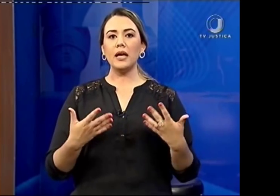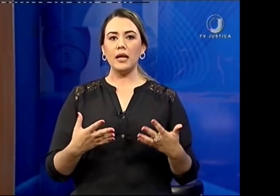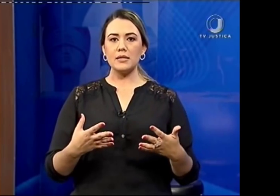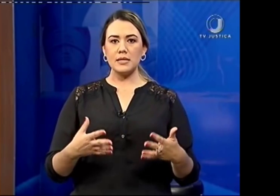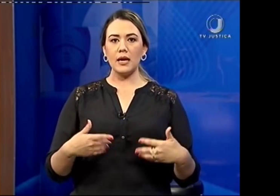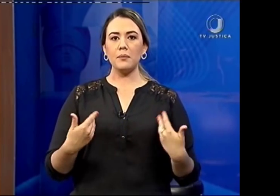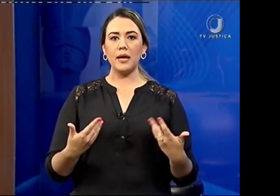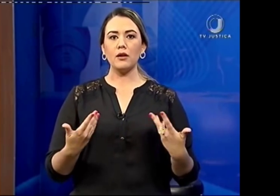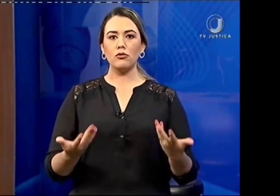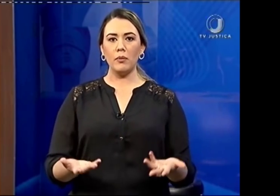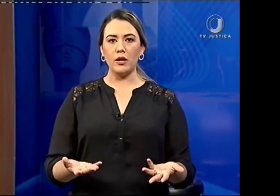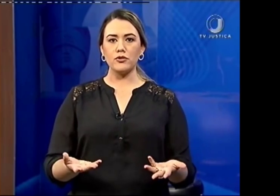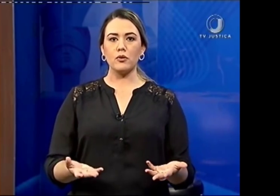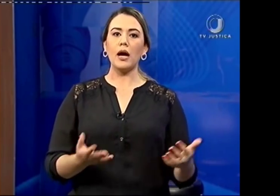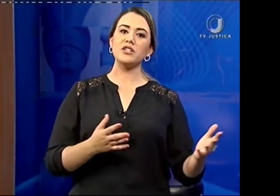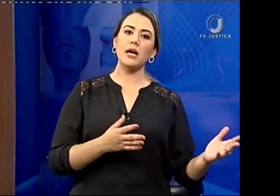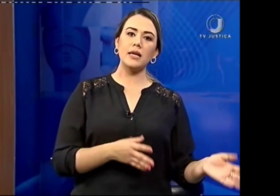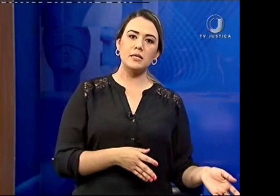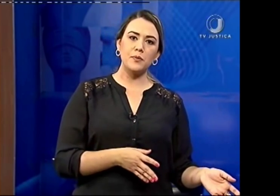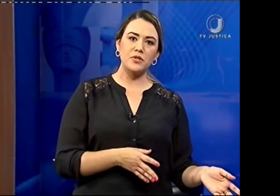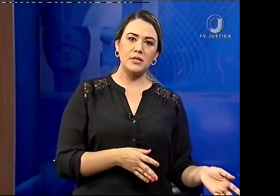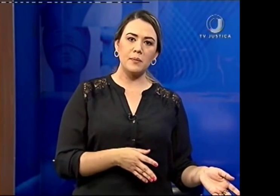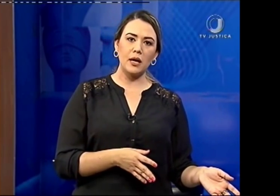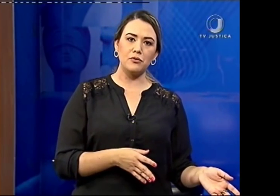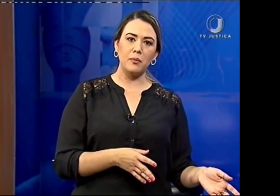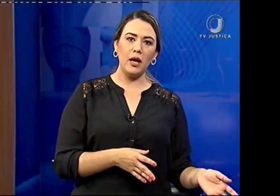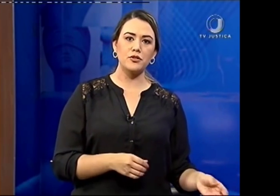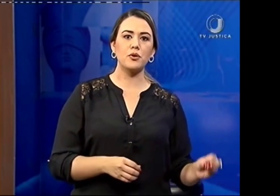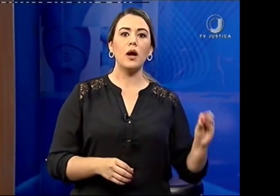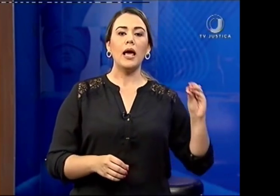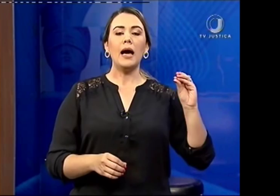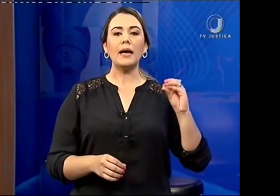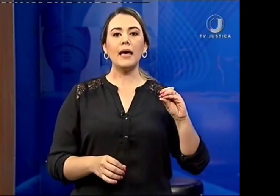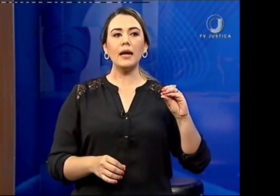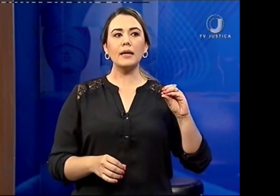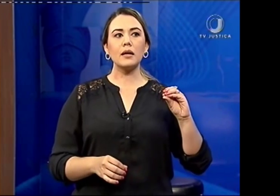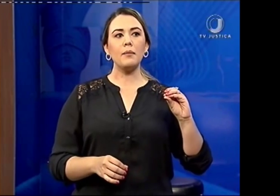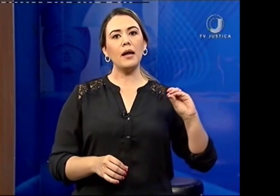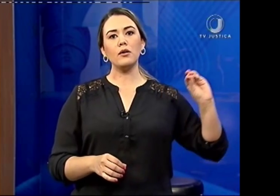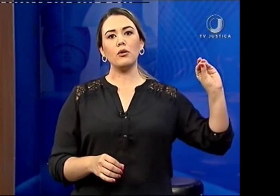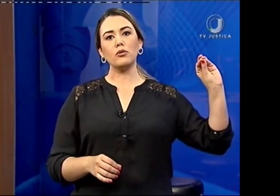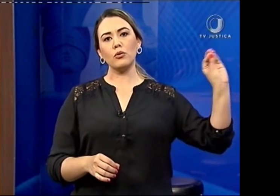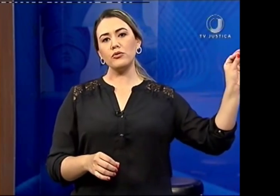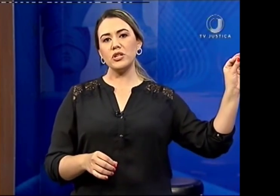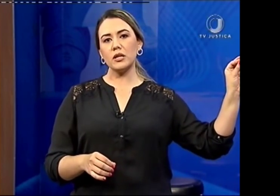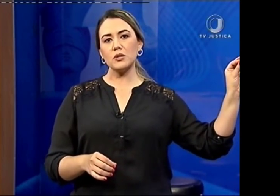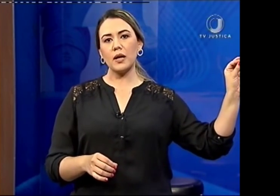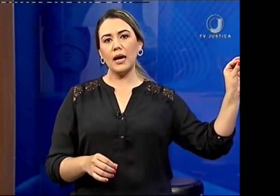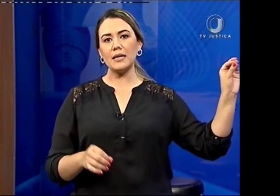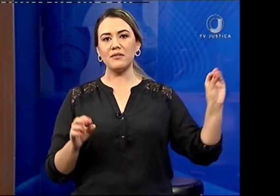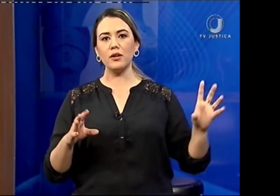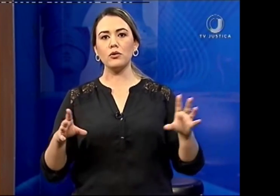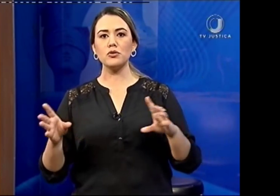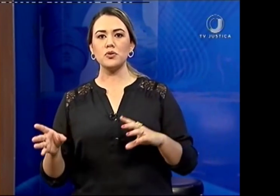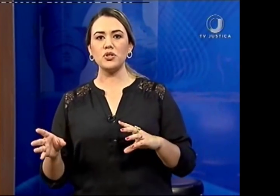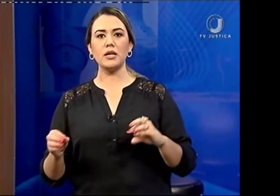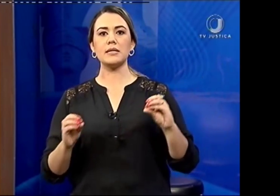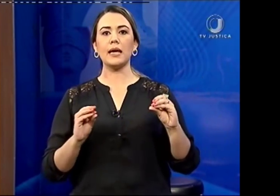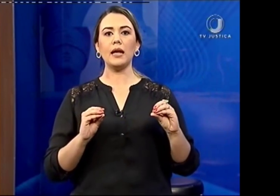poderia ser empregado doméstico. A diarista podia ser empregado doméstico, aquela que trabalha um dia na sua casa, vai todos os dias, aquela